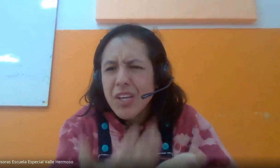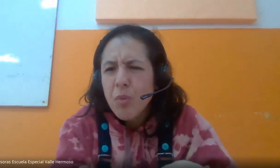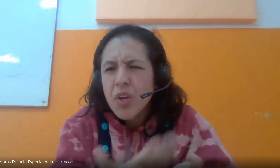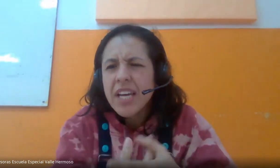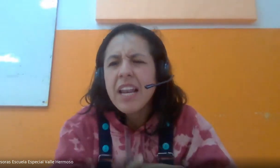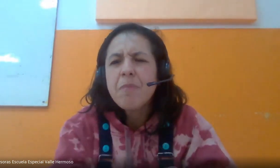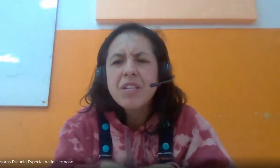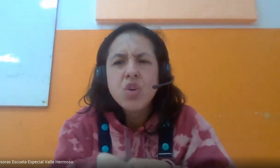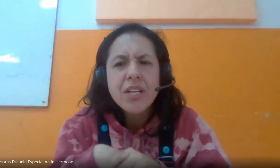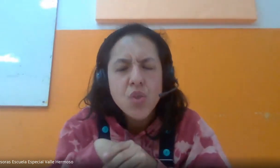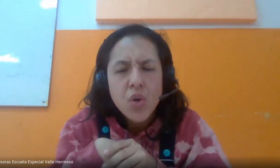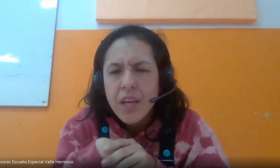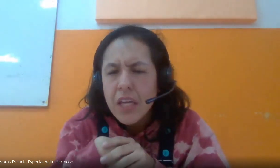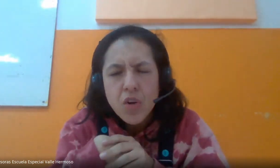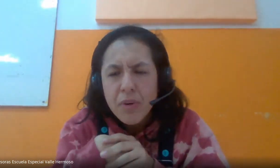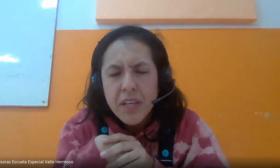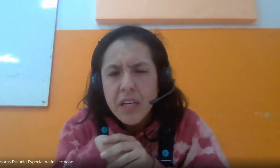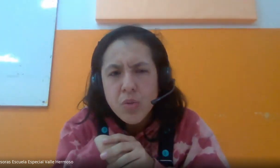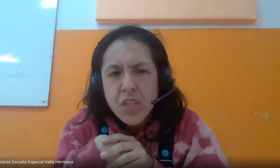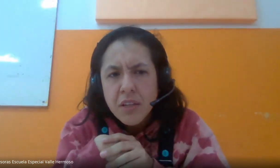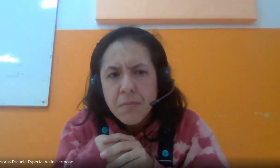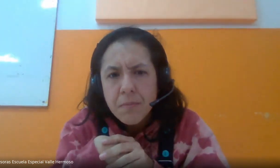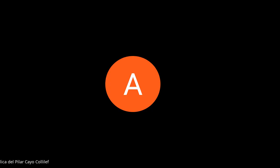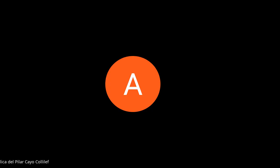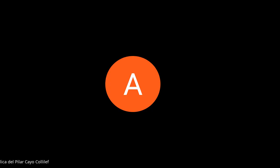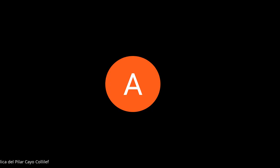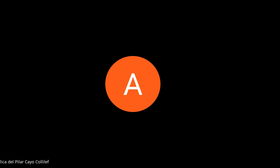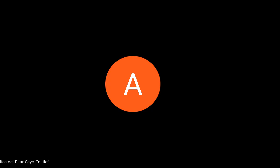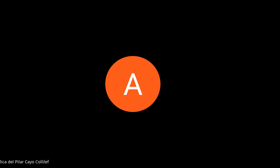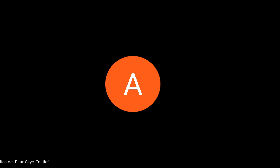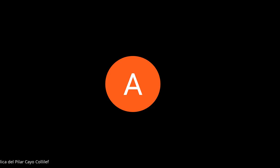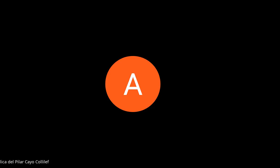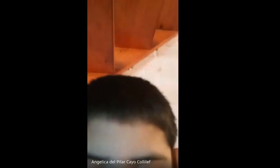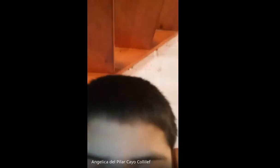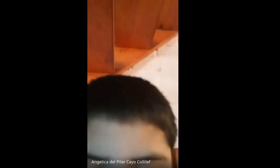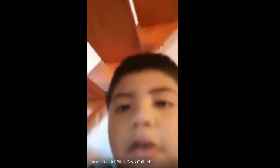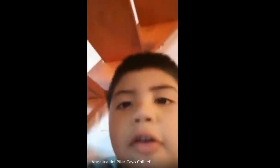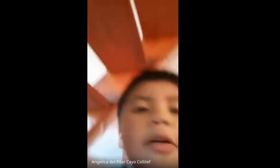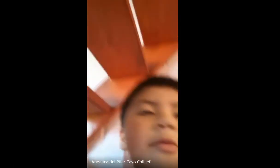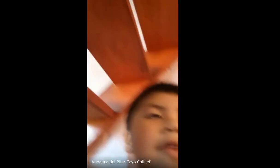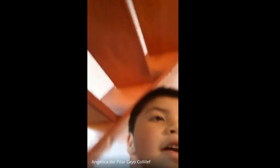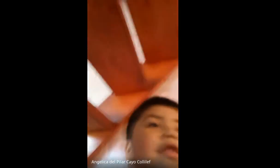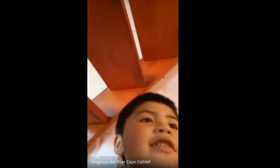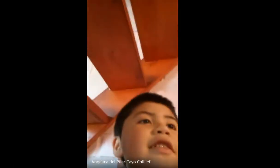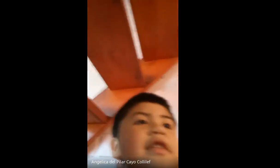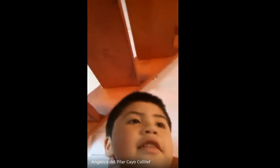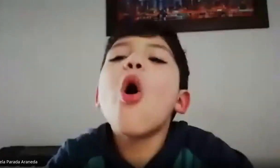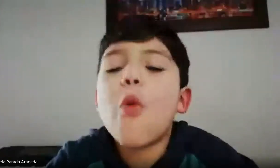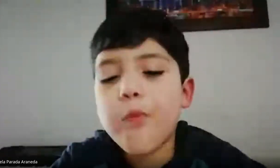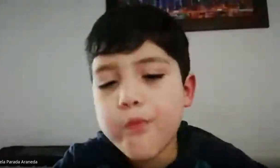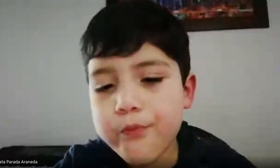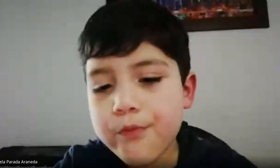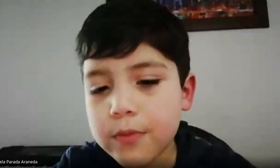se comunican las personas sordas que no pueden escuchar? Con la mano, con señas. Por amanas.